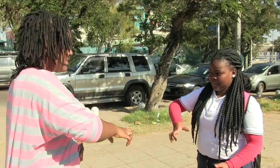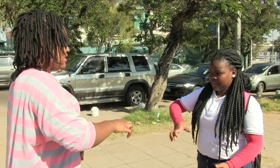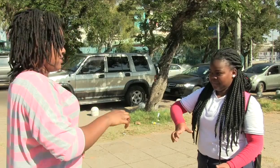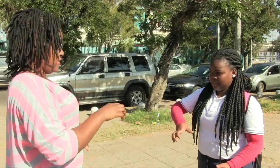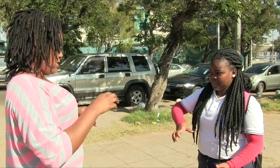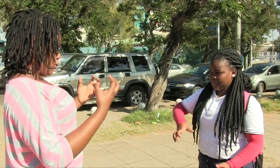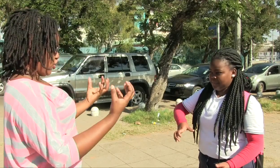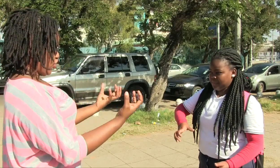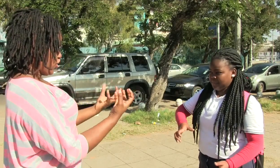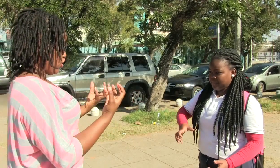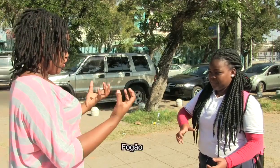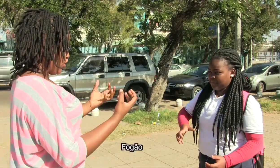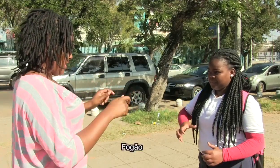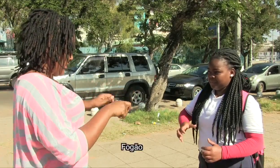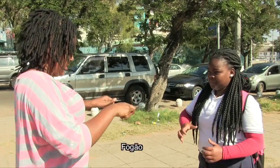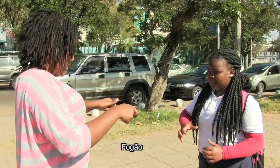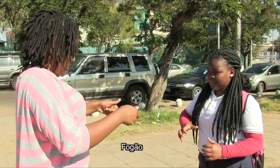gás,